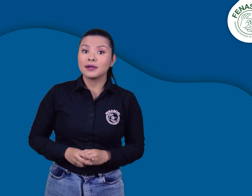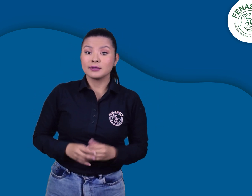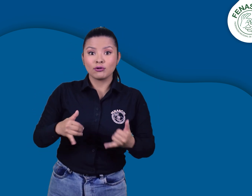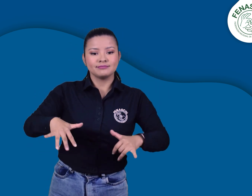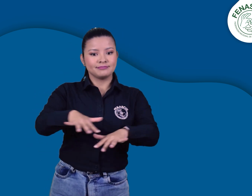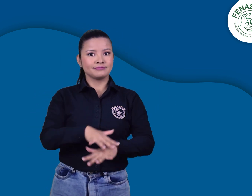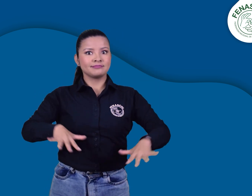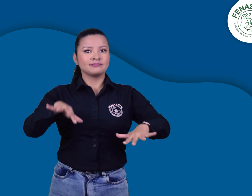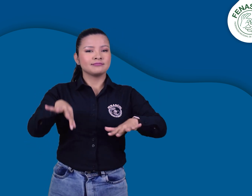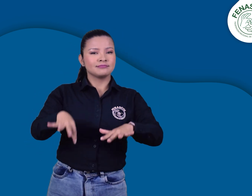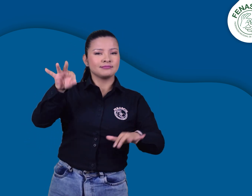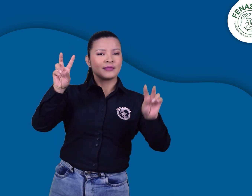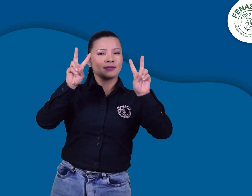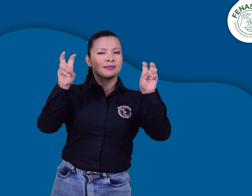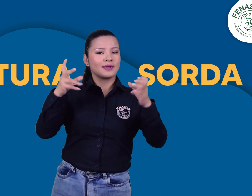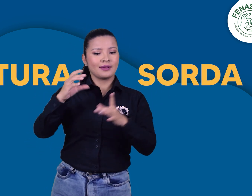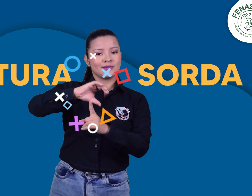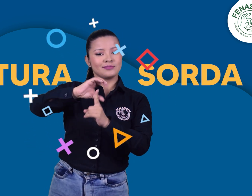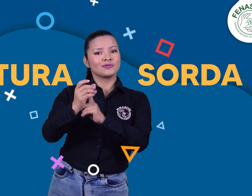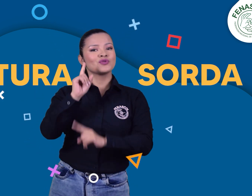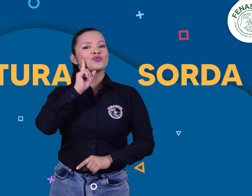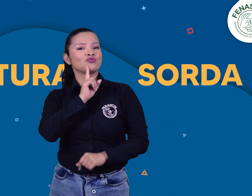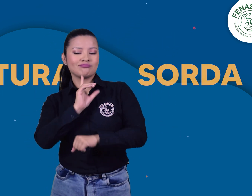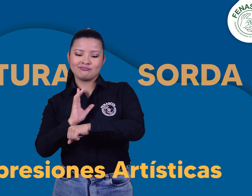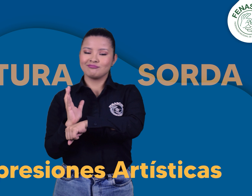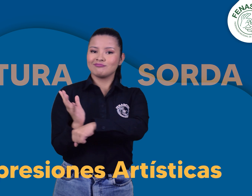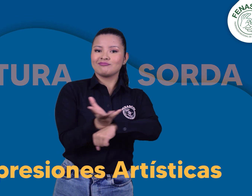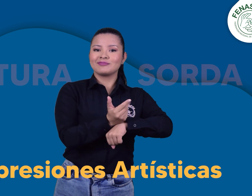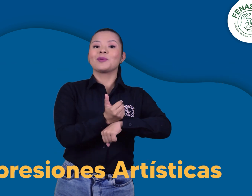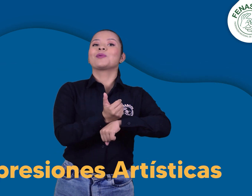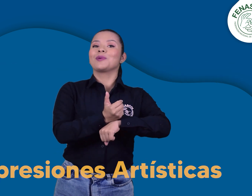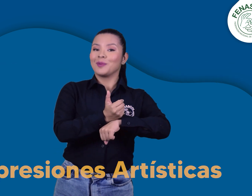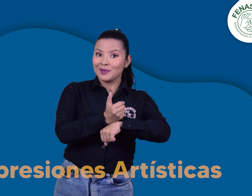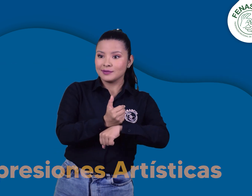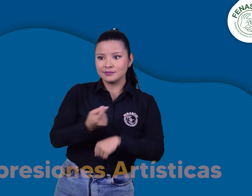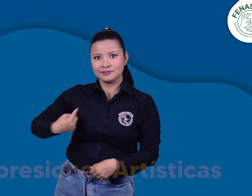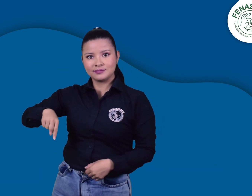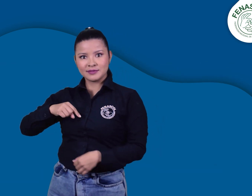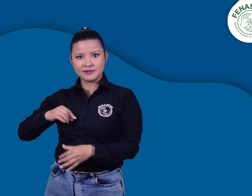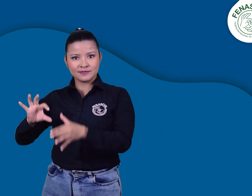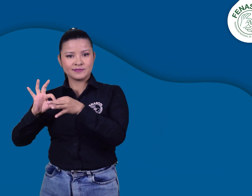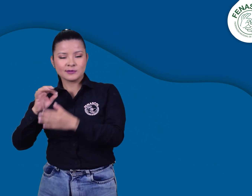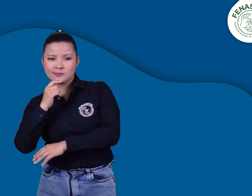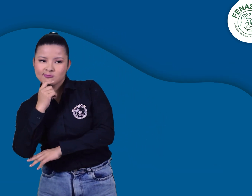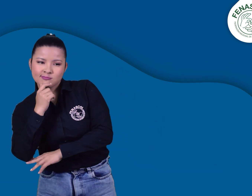El tema que hemos escogido para hoy son las expresiones artísticas dentro de la cultura